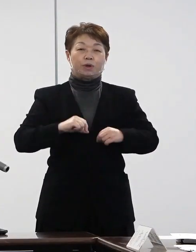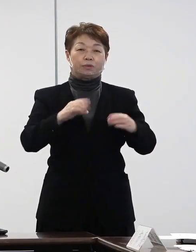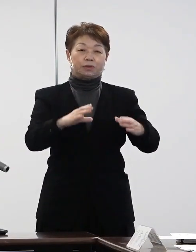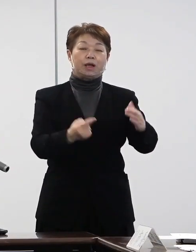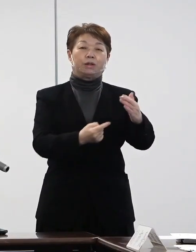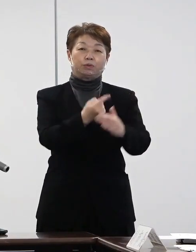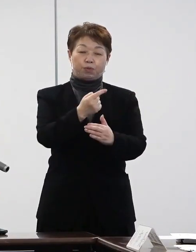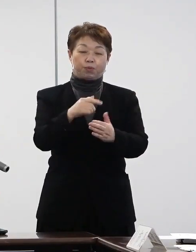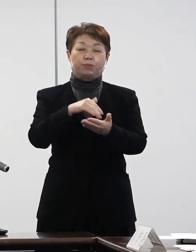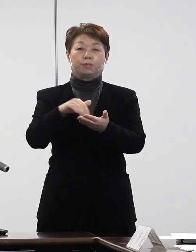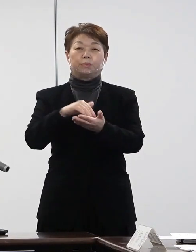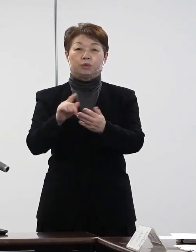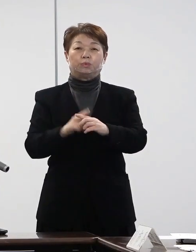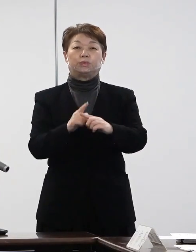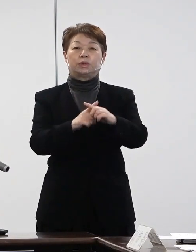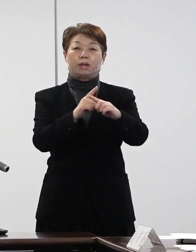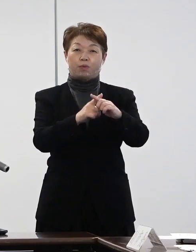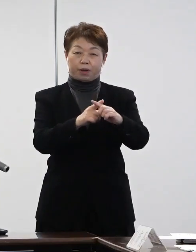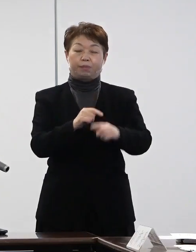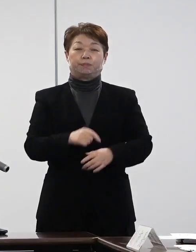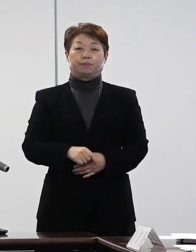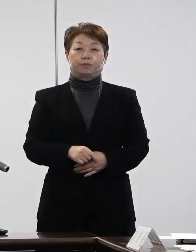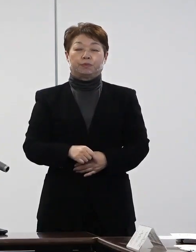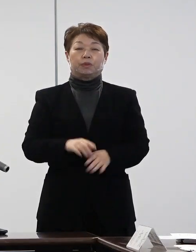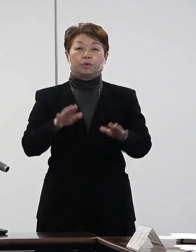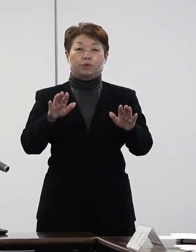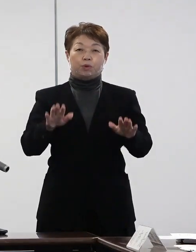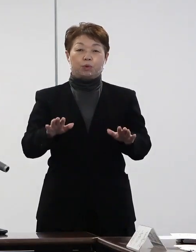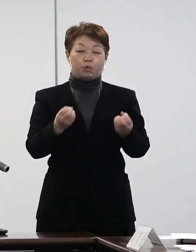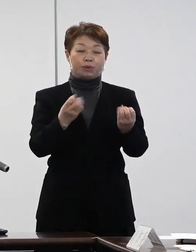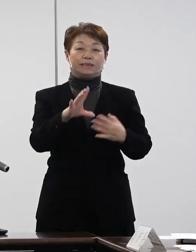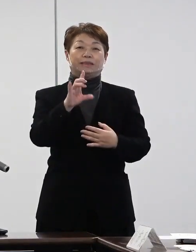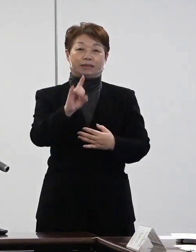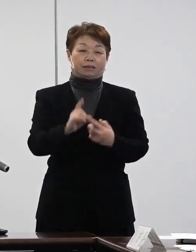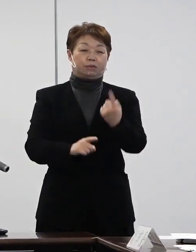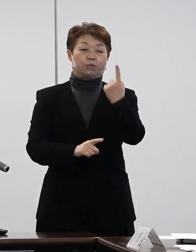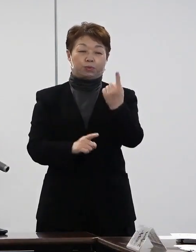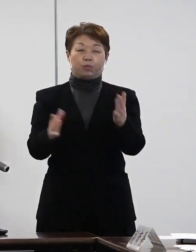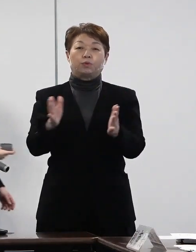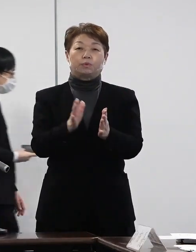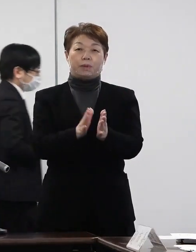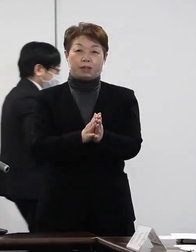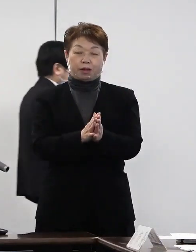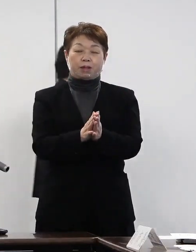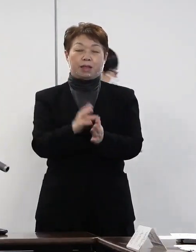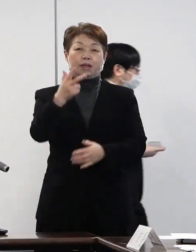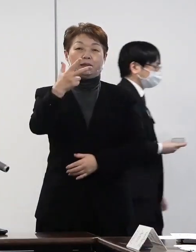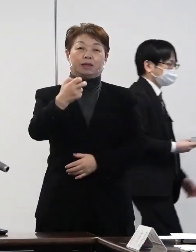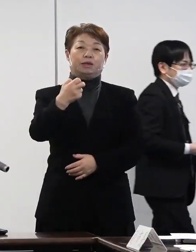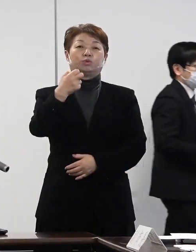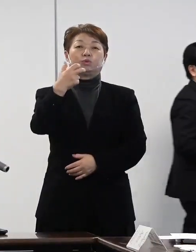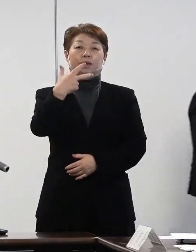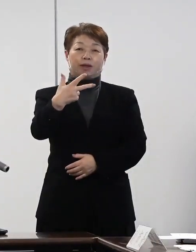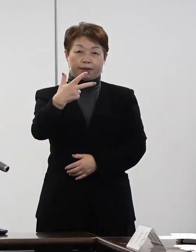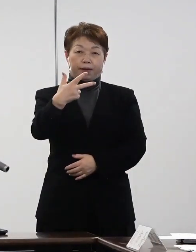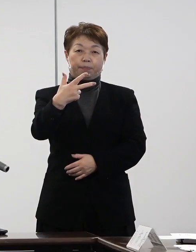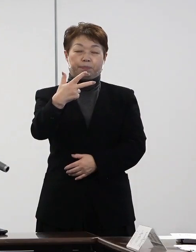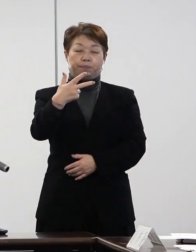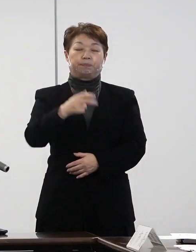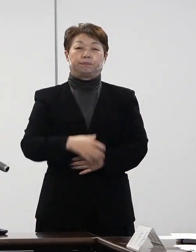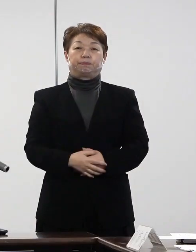計発生件数につきましては本日の新規1件を含めこれまで77件となります